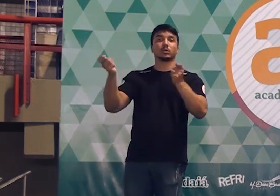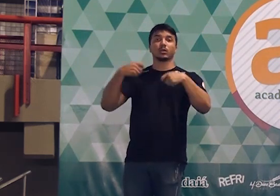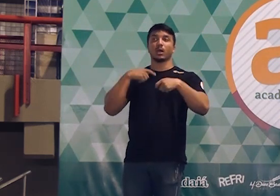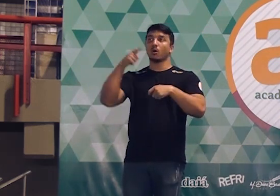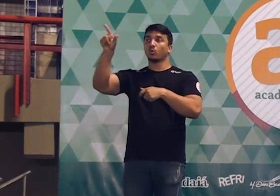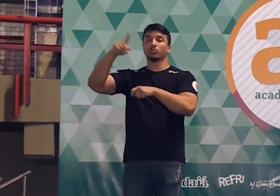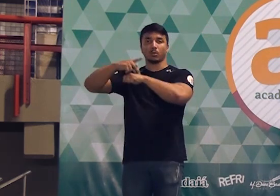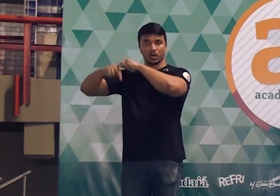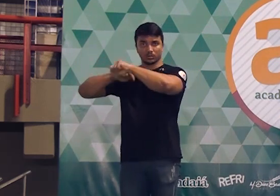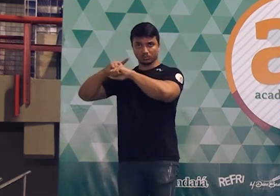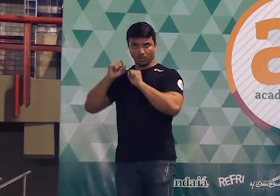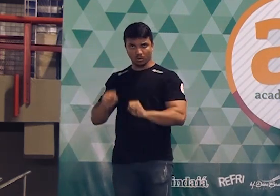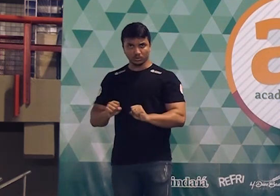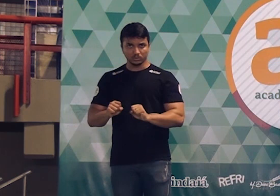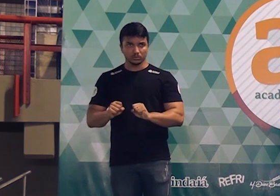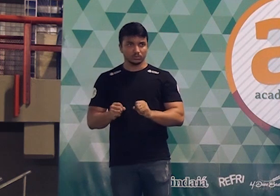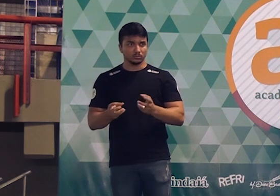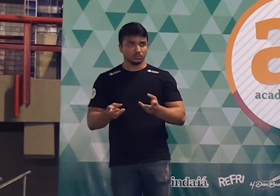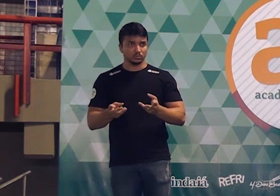outros países?